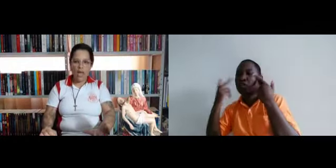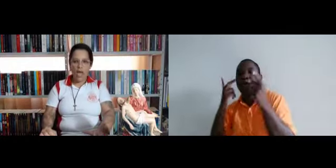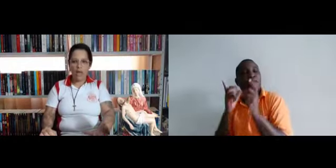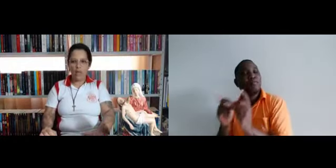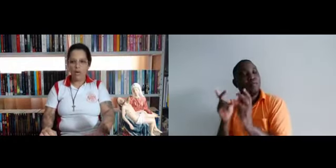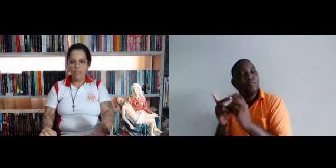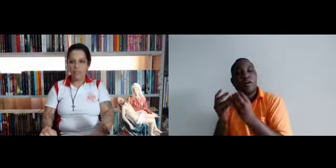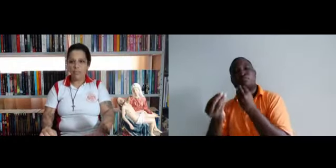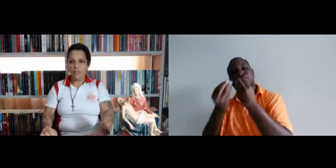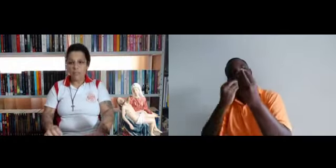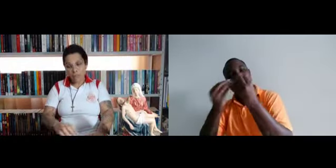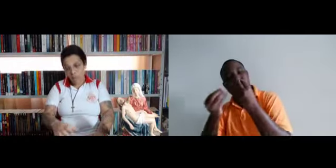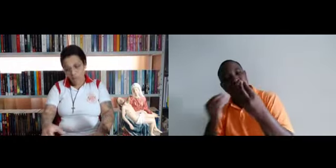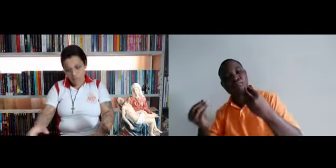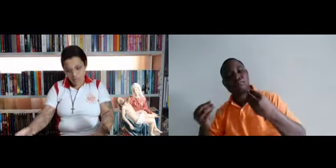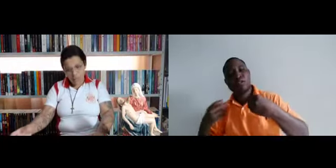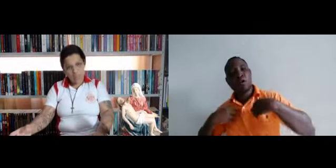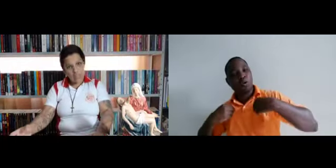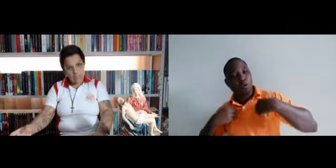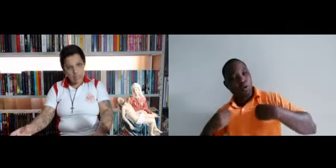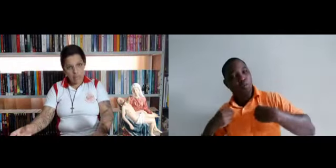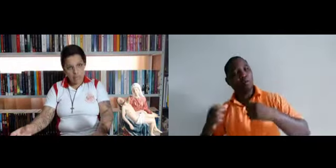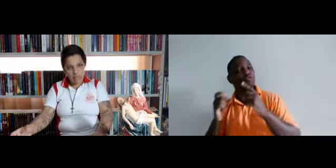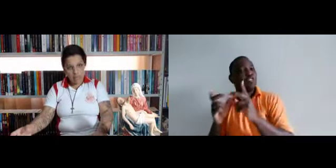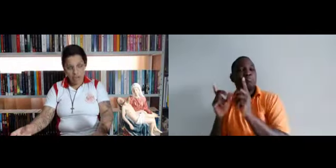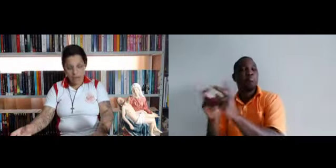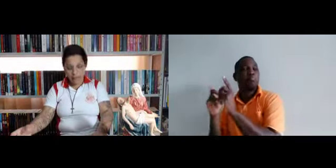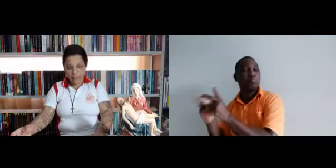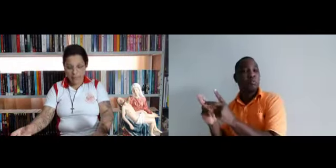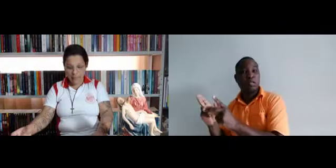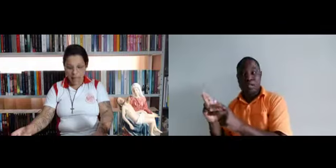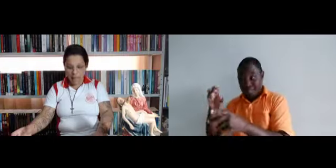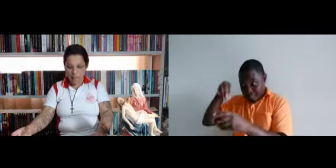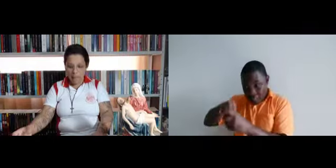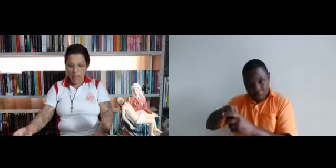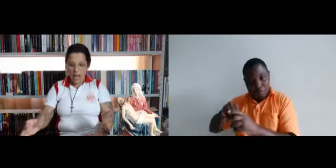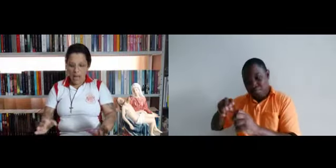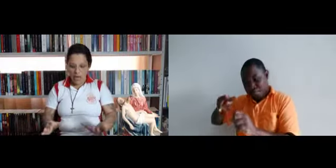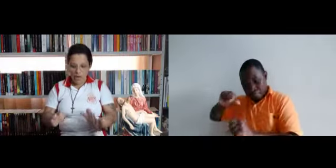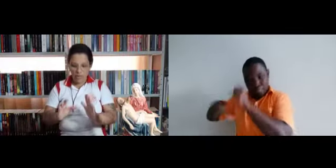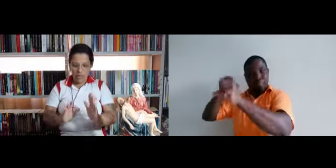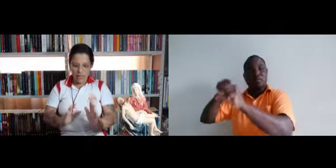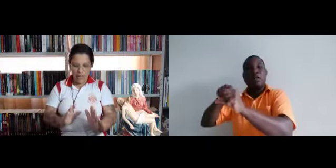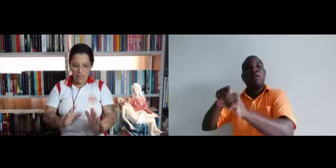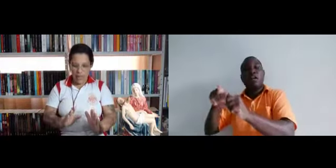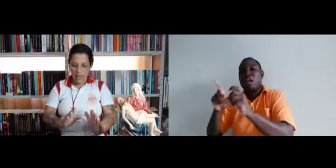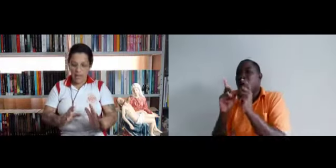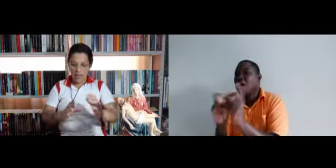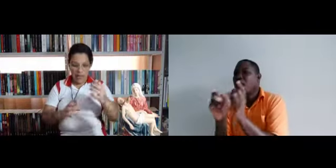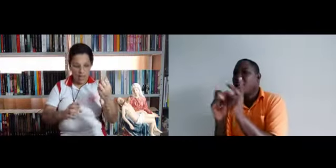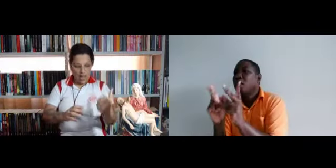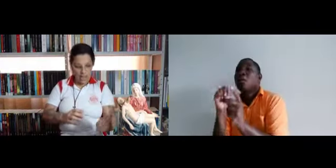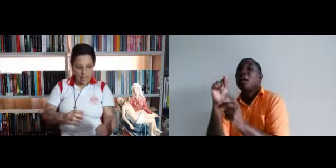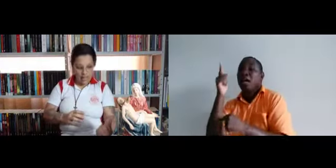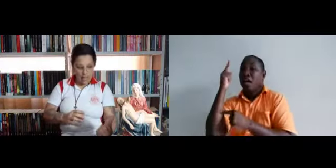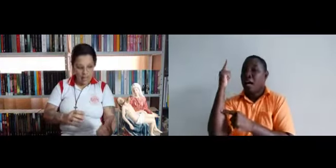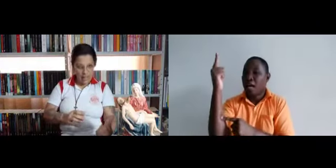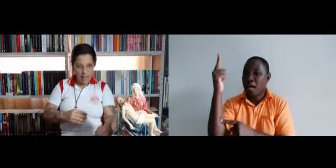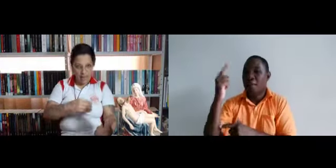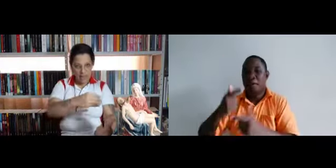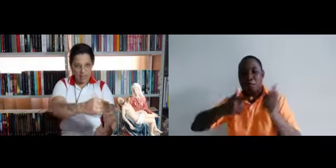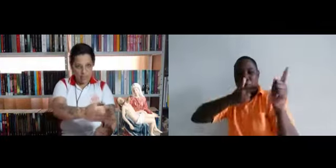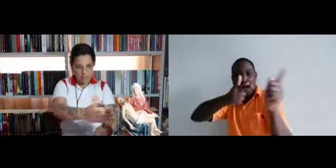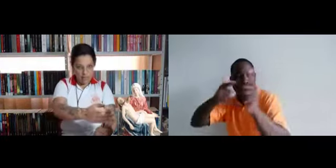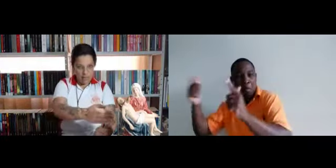mares. Agora, o que não se verifica na Segunda Guerra Mundial, tá? Agora, a gente tem também, além da